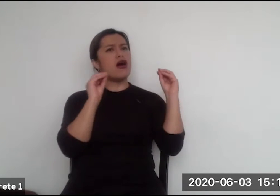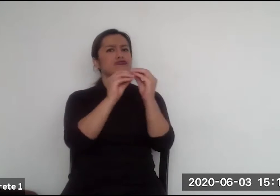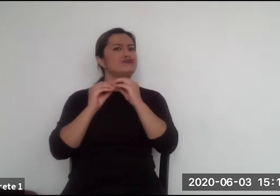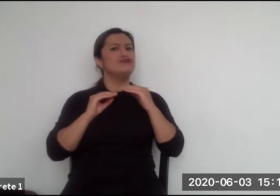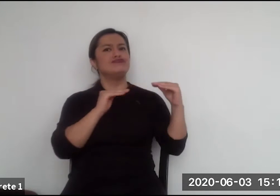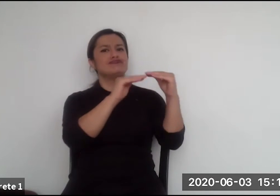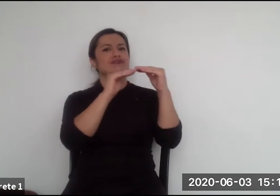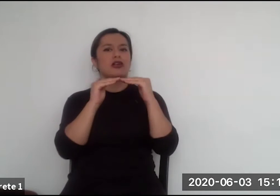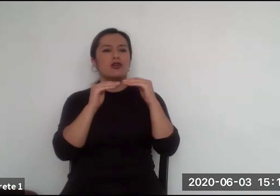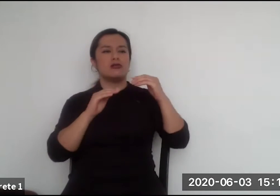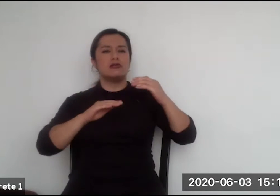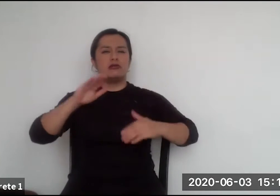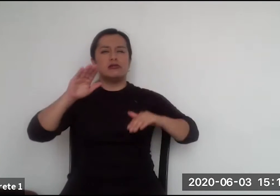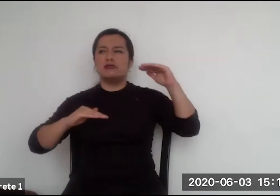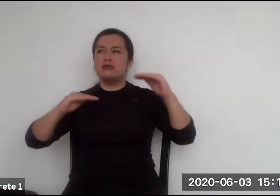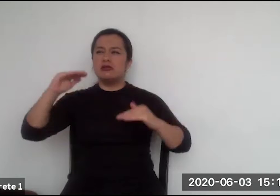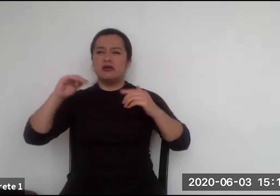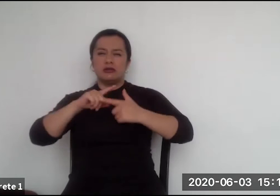pero